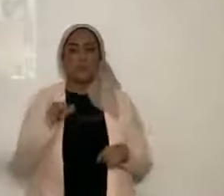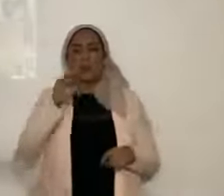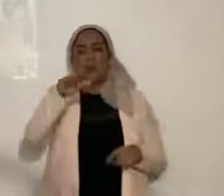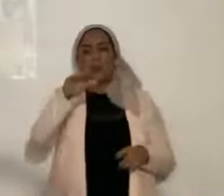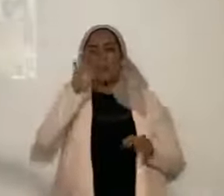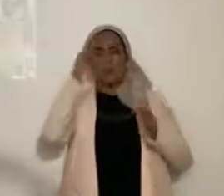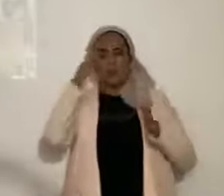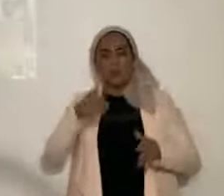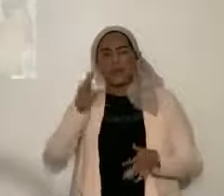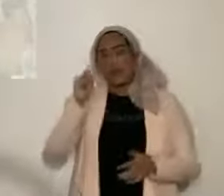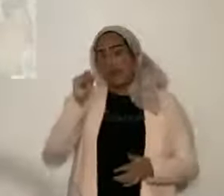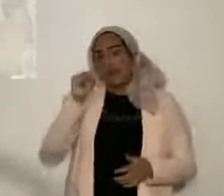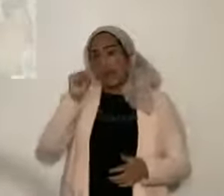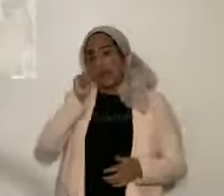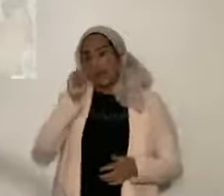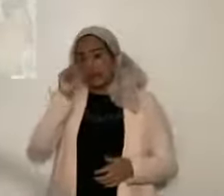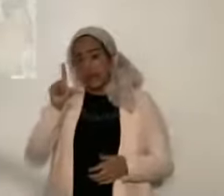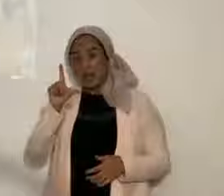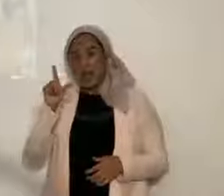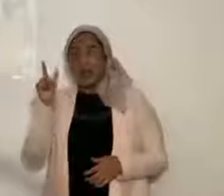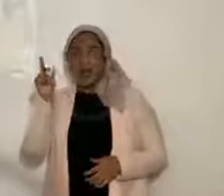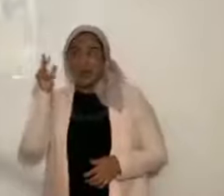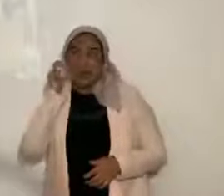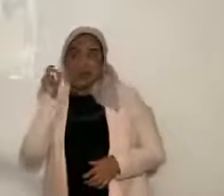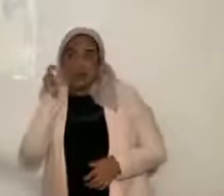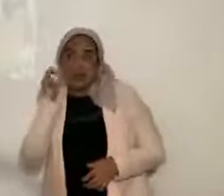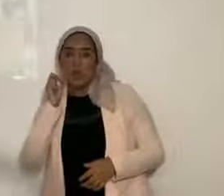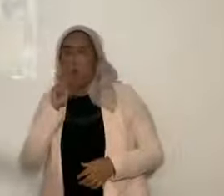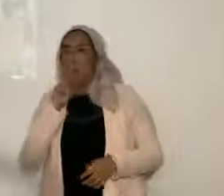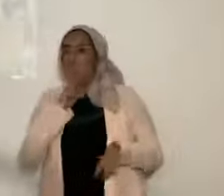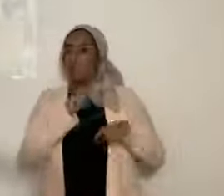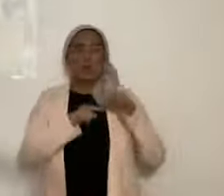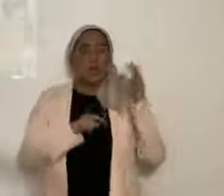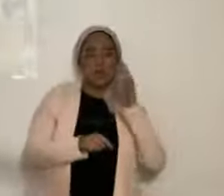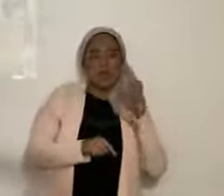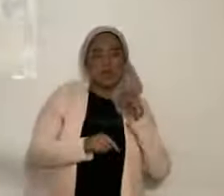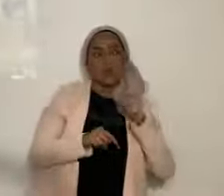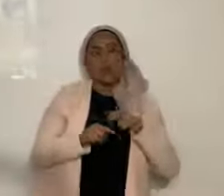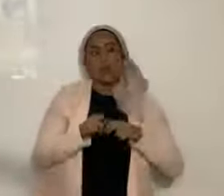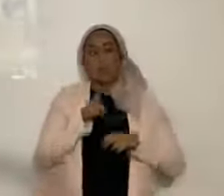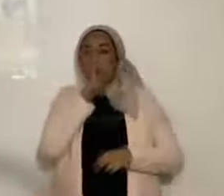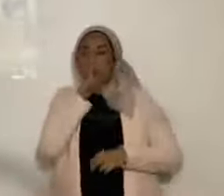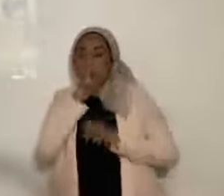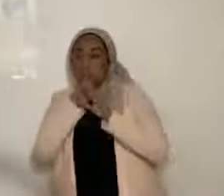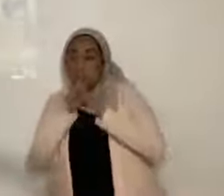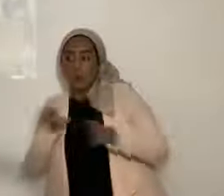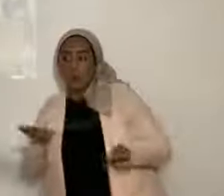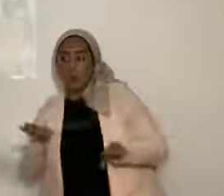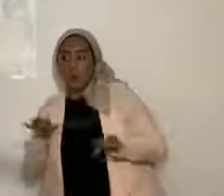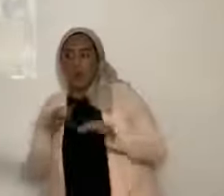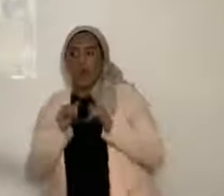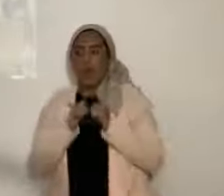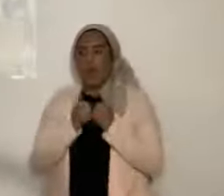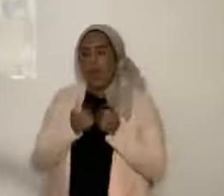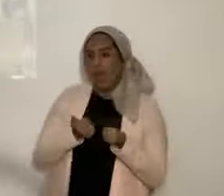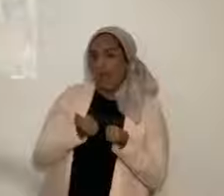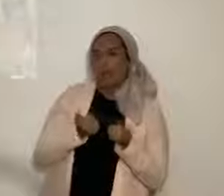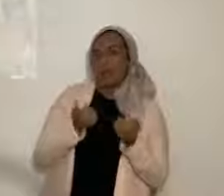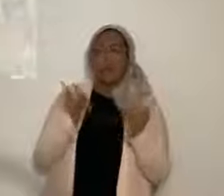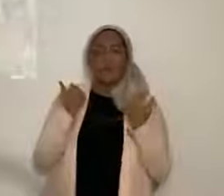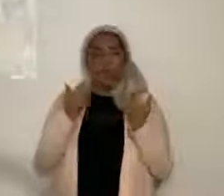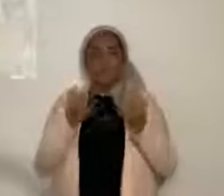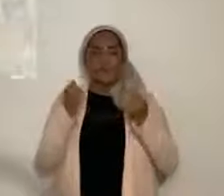Roe, ¿el Natsal se oirá? ¿No se oirá? ¿Será silencioso? ¿Cómo será? Ya se